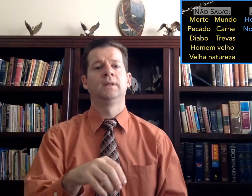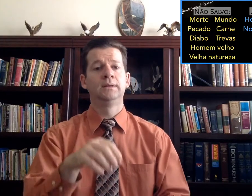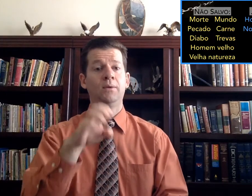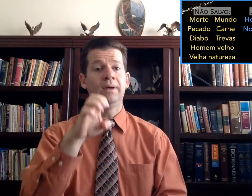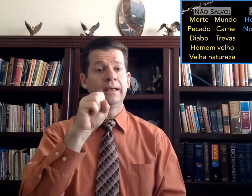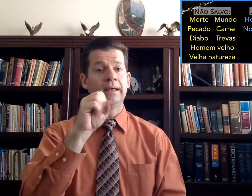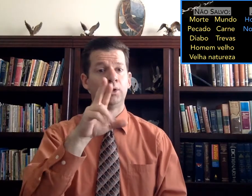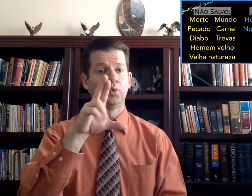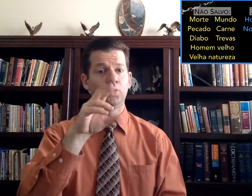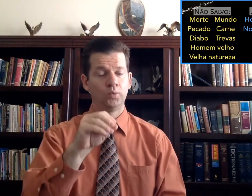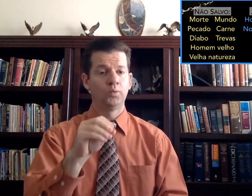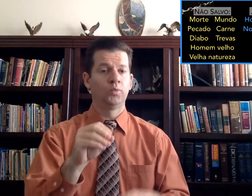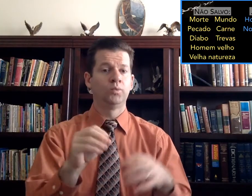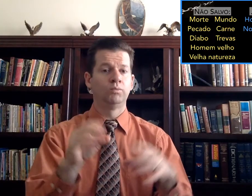Então,